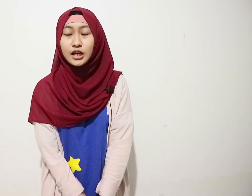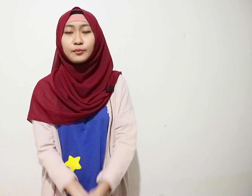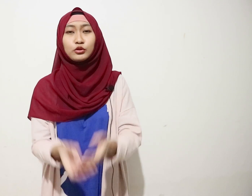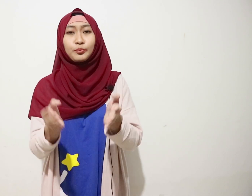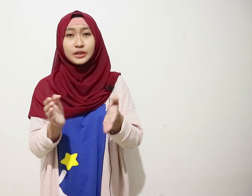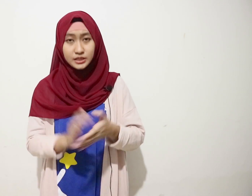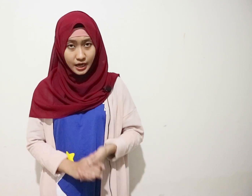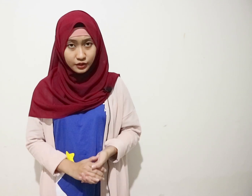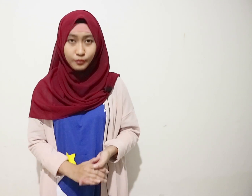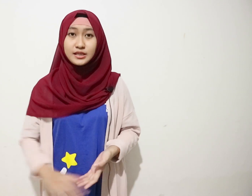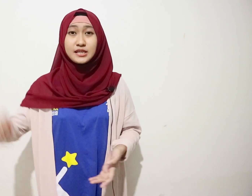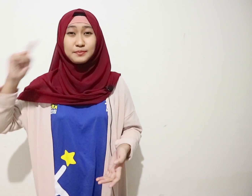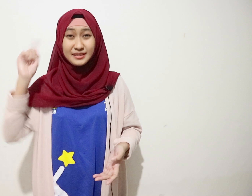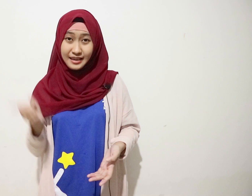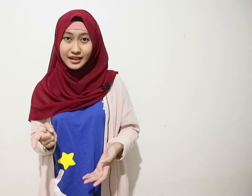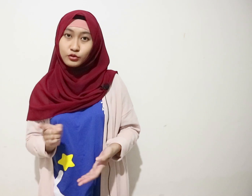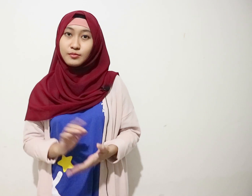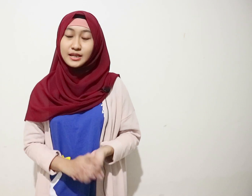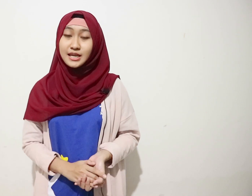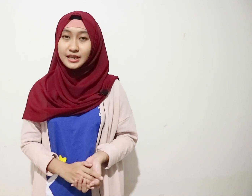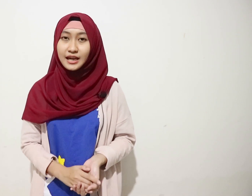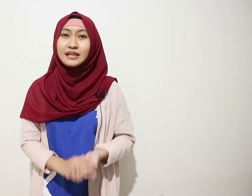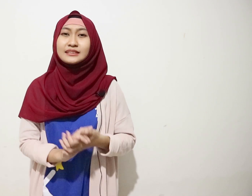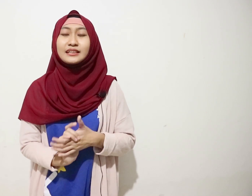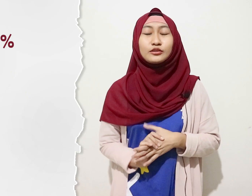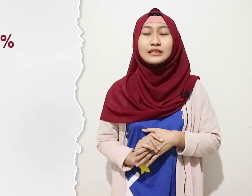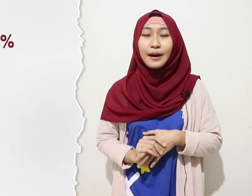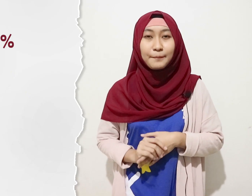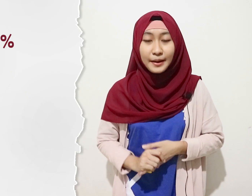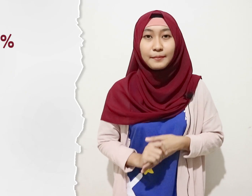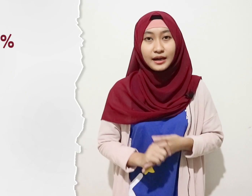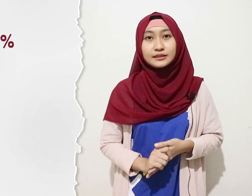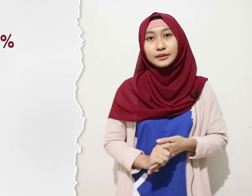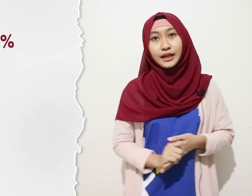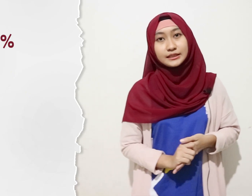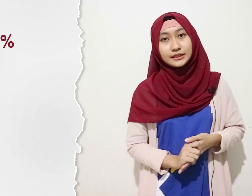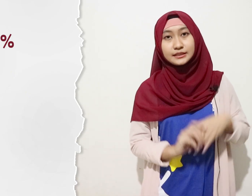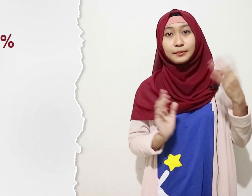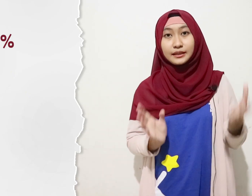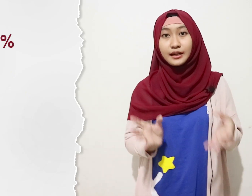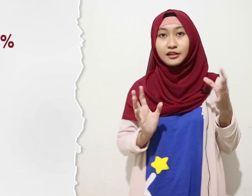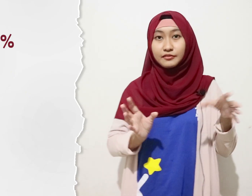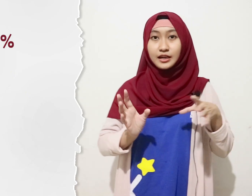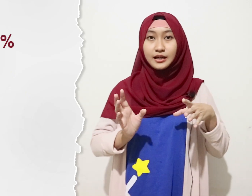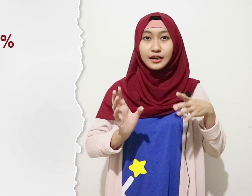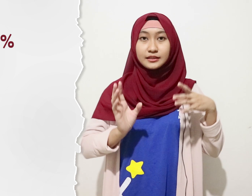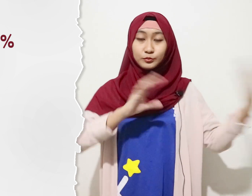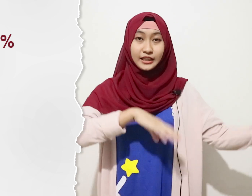ke bentuk persen? Kok bisa jadi persen? Itu gimana caranya? Caranya itu gampang banget sahabat Gen Aci. Seperti yang Kak Elva sebutkan tadi